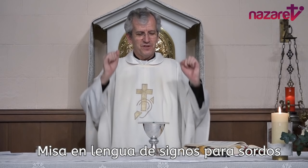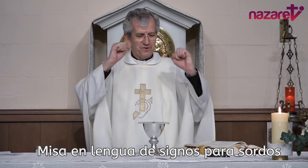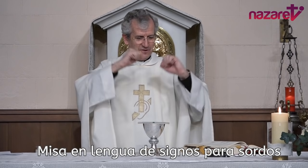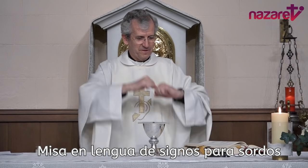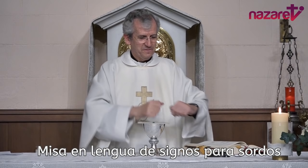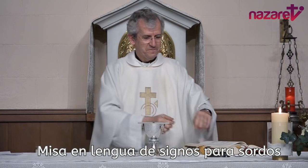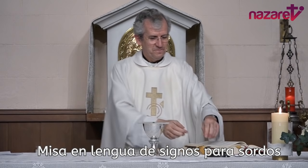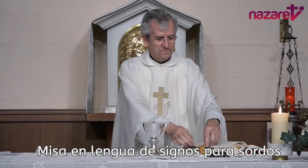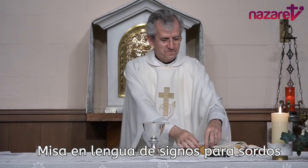Señor.